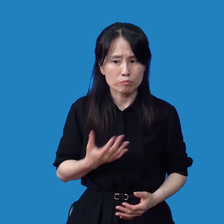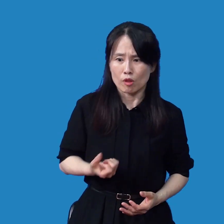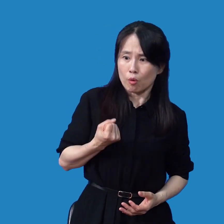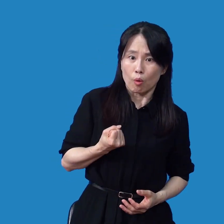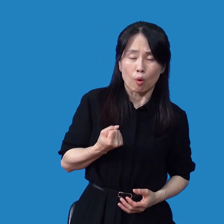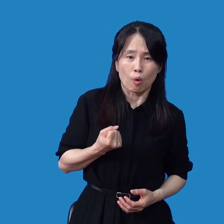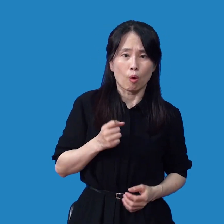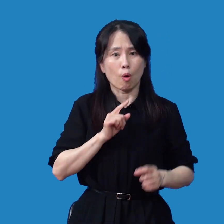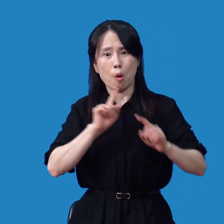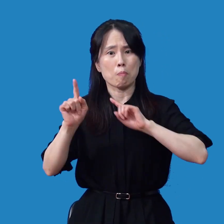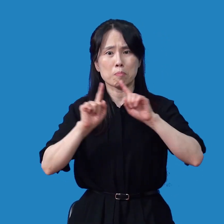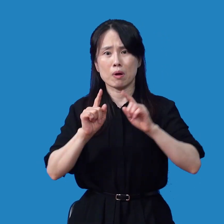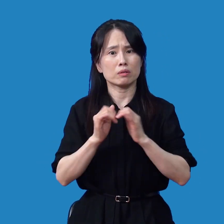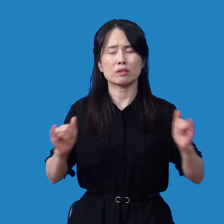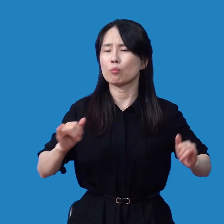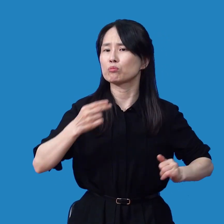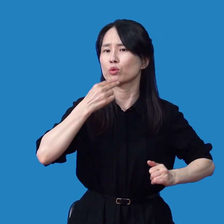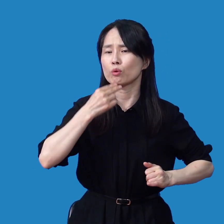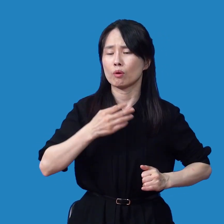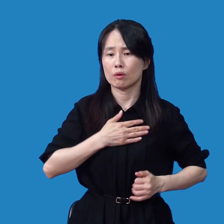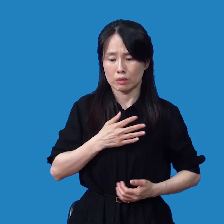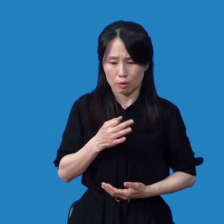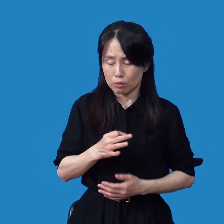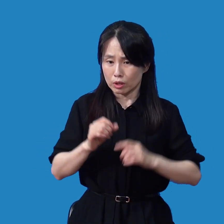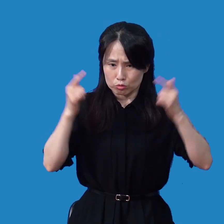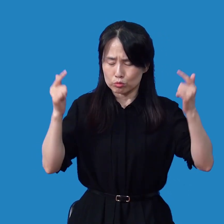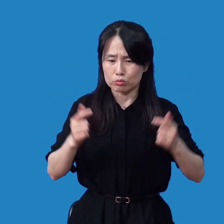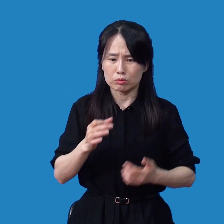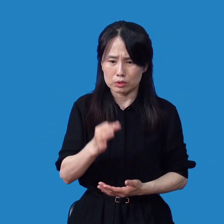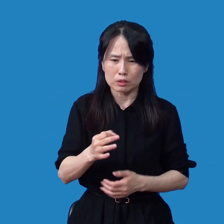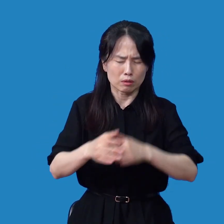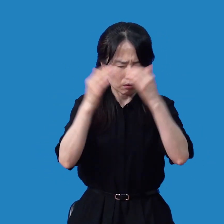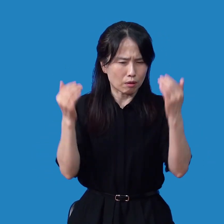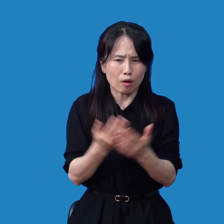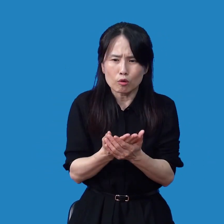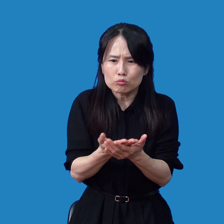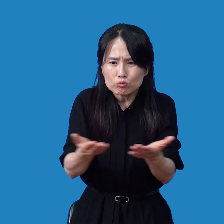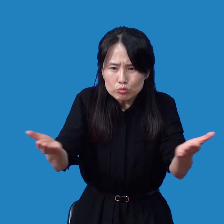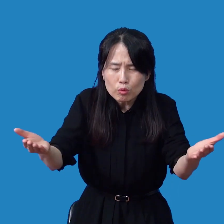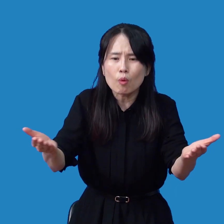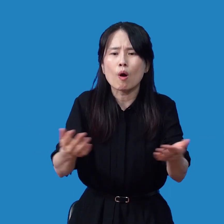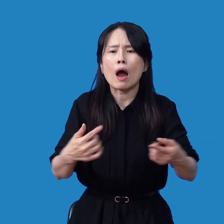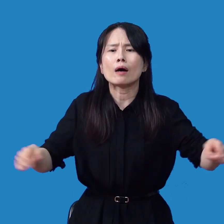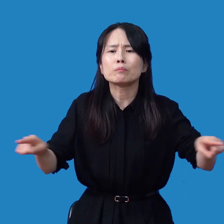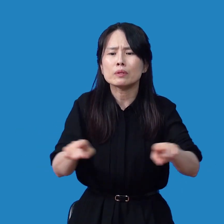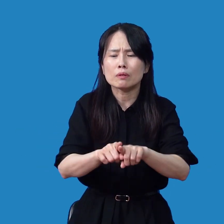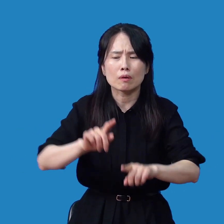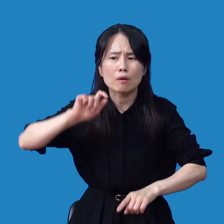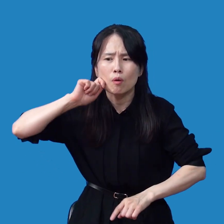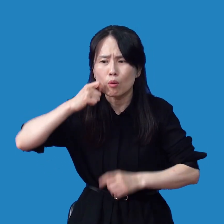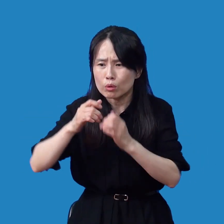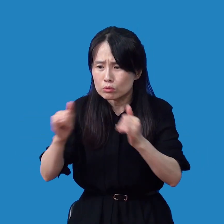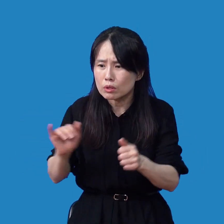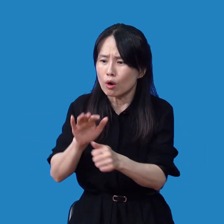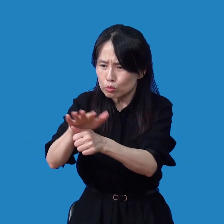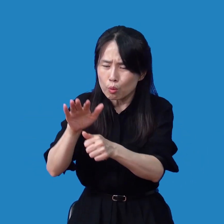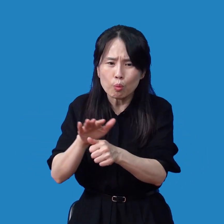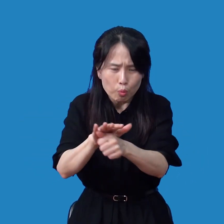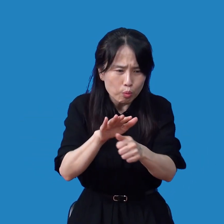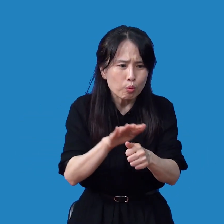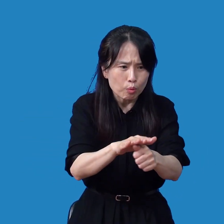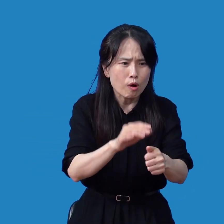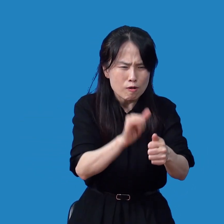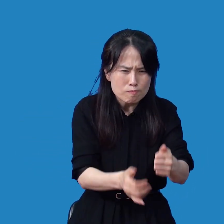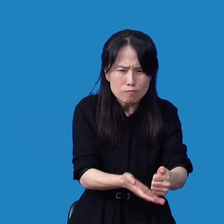하는 사람이 없었습니다. 재산 다 풀어놓고 그냥 어려운 사람들 구제하고